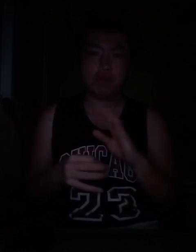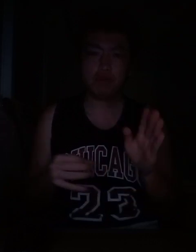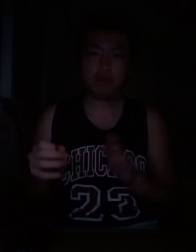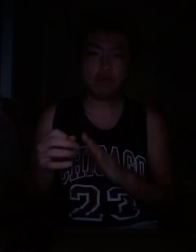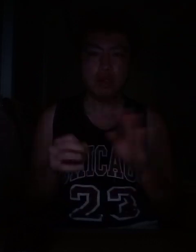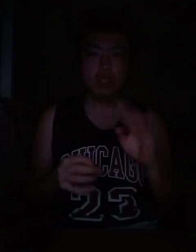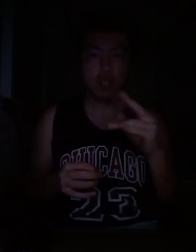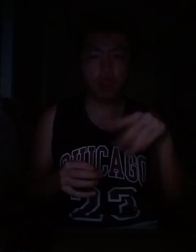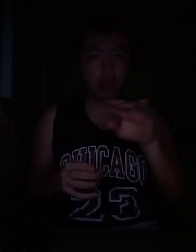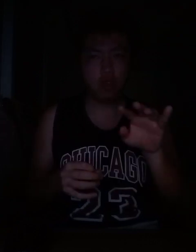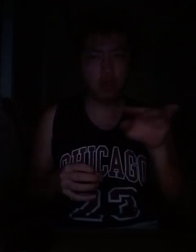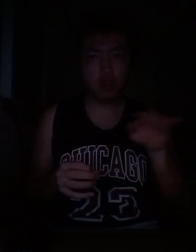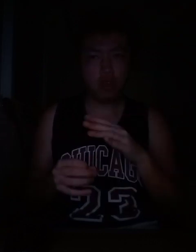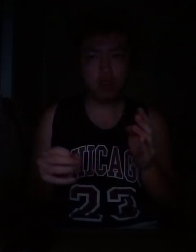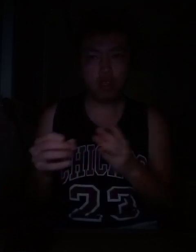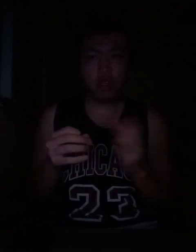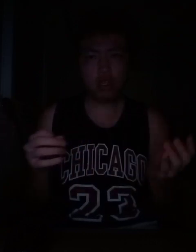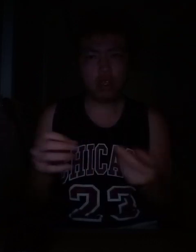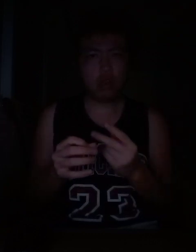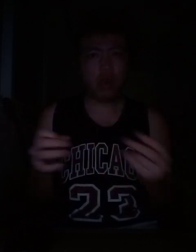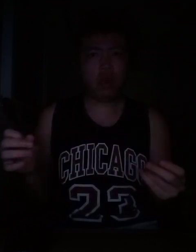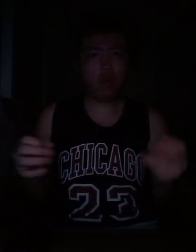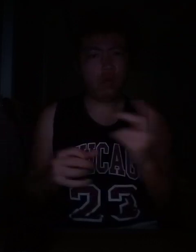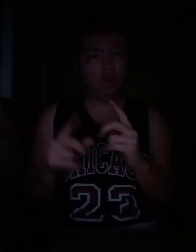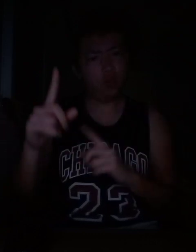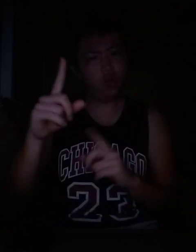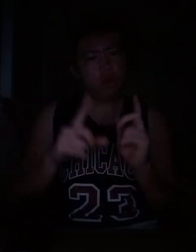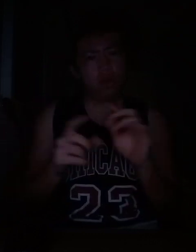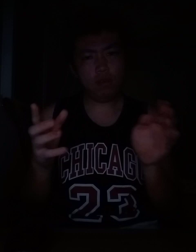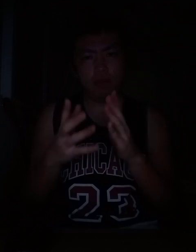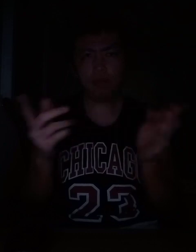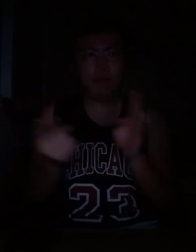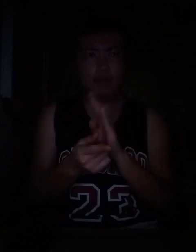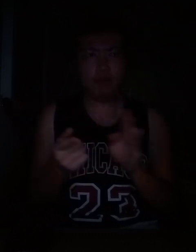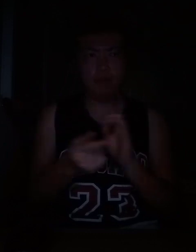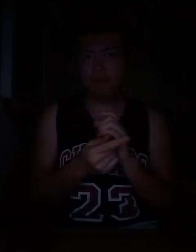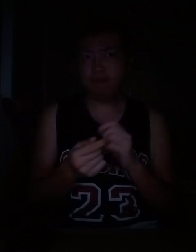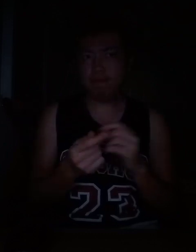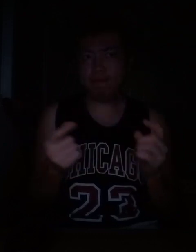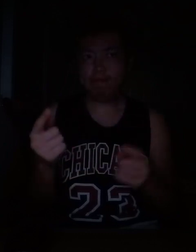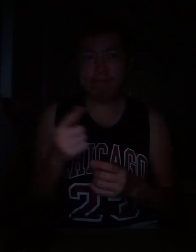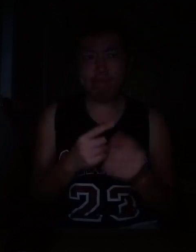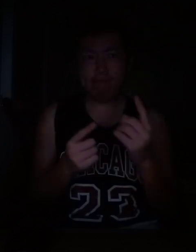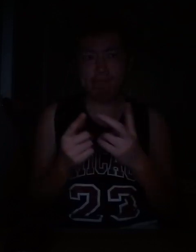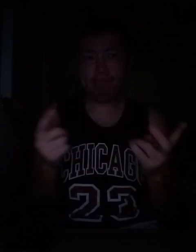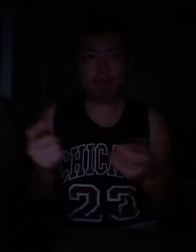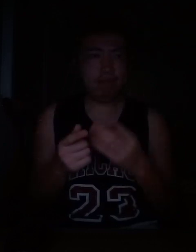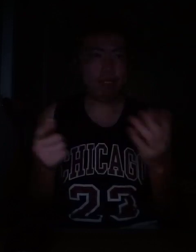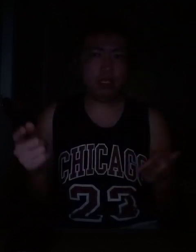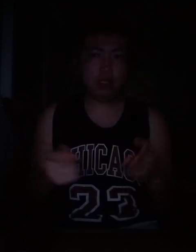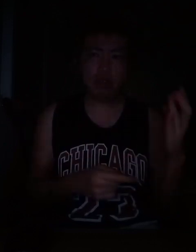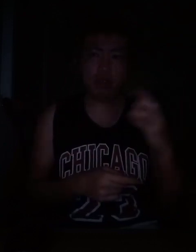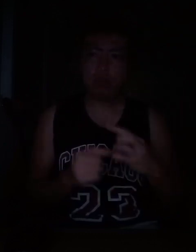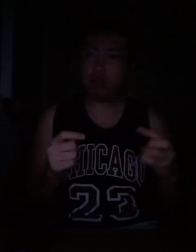전국적인 수해에 대처하는 고위공직자들의 언행을 놓고 논란이 끊이지 않고 있는 가운데 이 시기에 오지사의